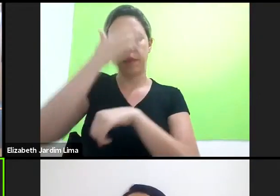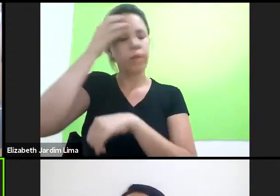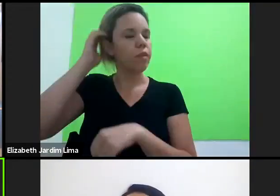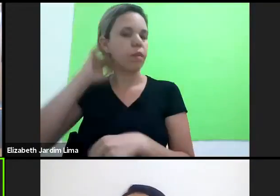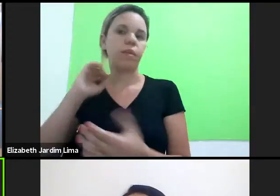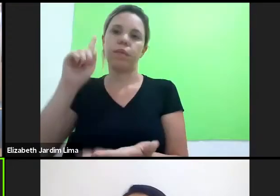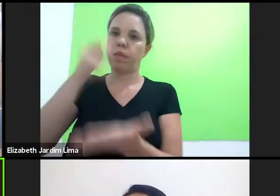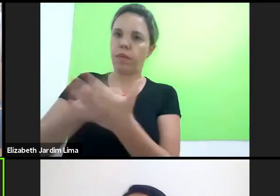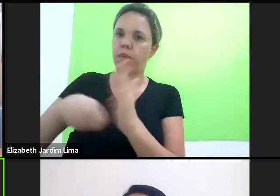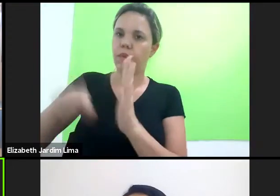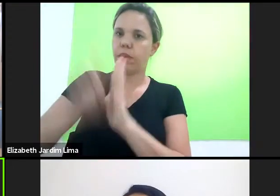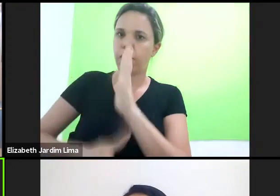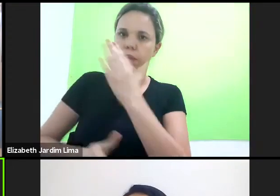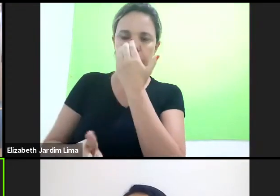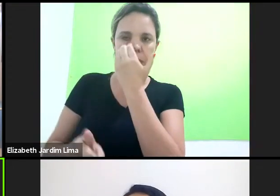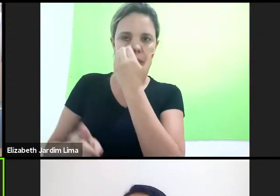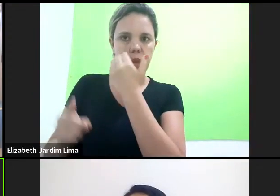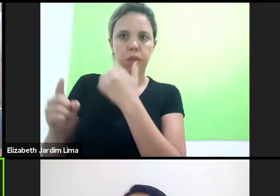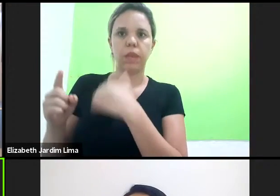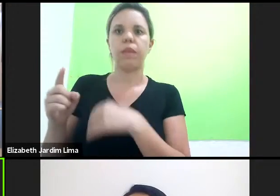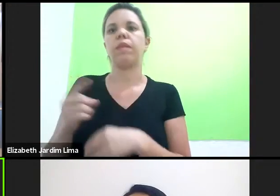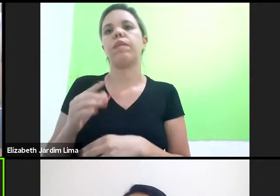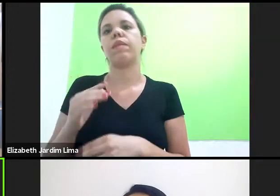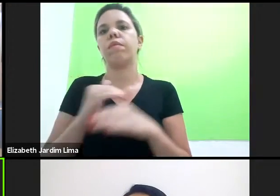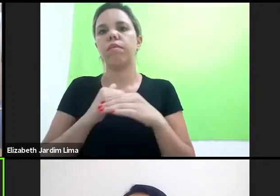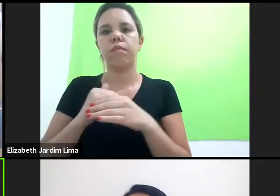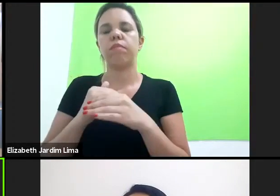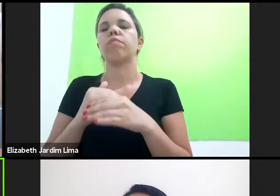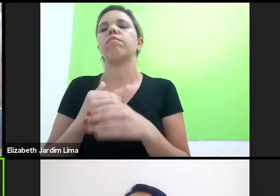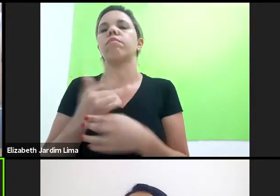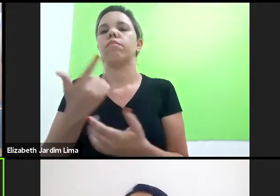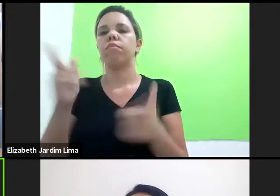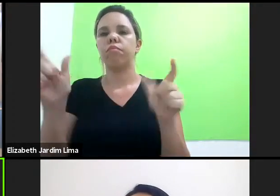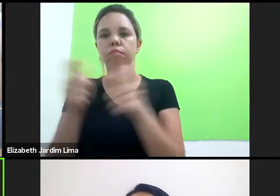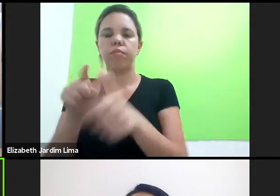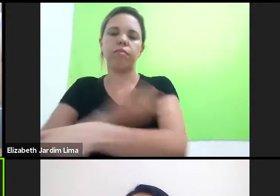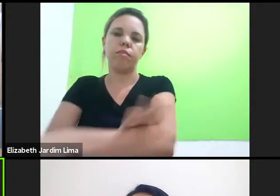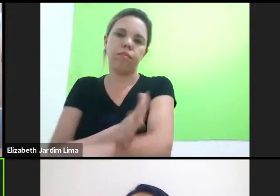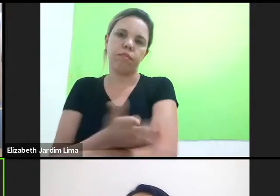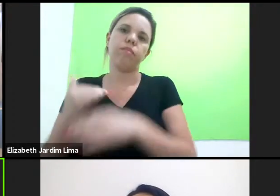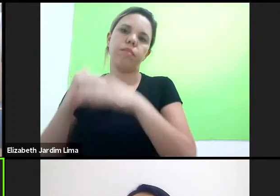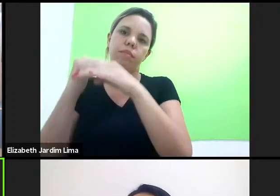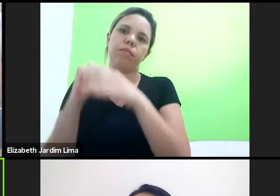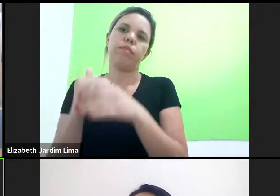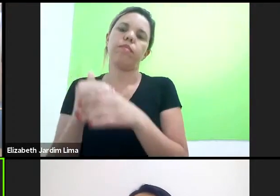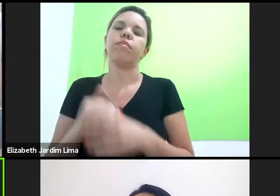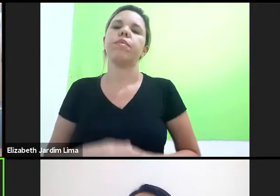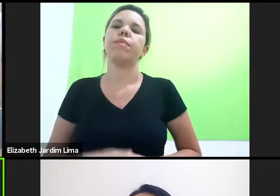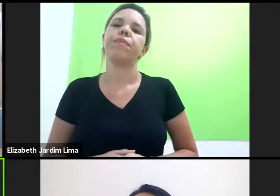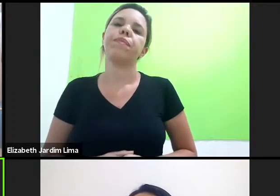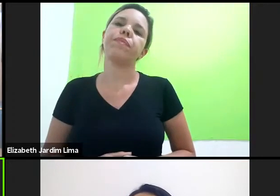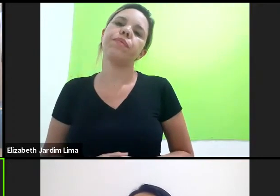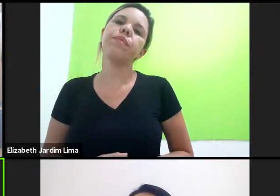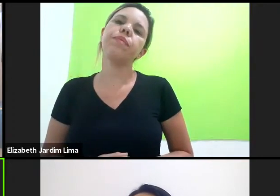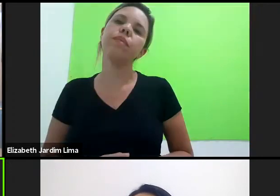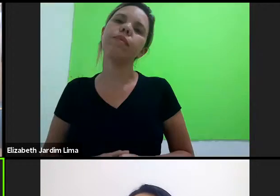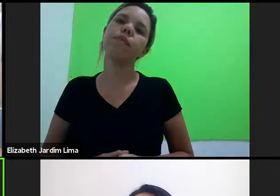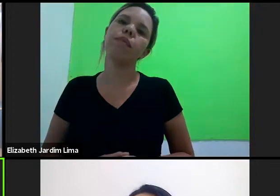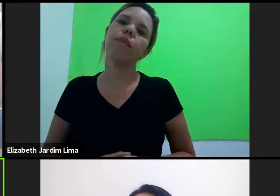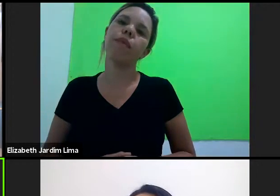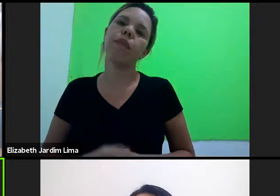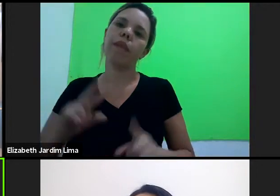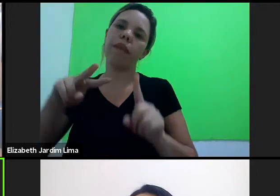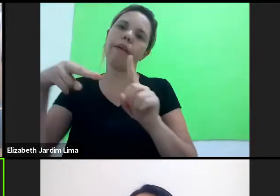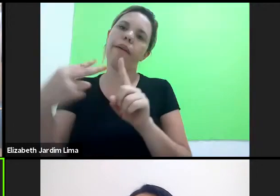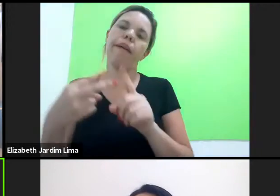de um direito mais, vamos dizer assim, um direito menos racista e mais igual, né, menos desigualdade. Então, nessa